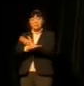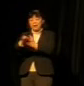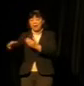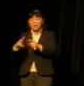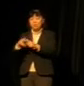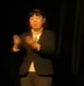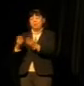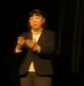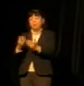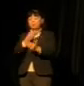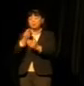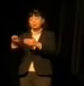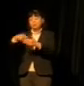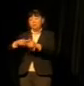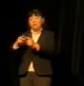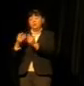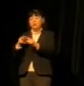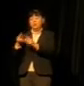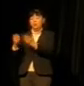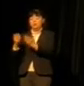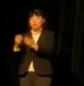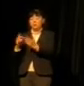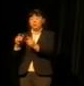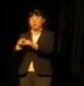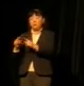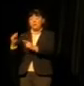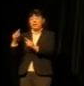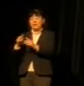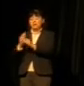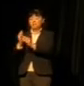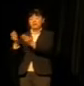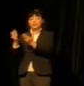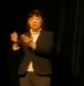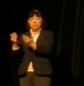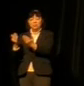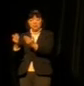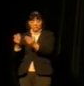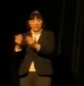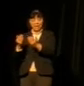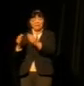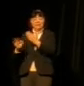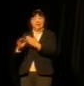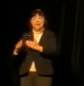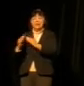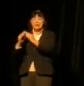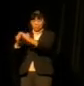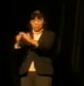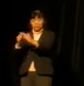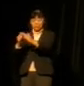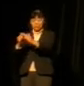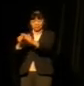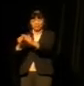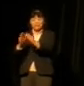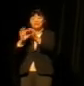校は、小高中学校は鹿島の仮設あるアパートですから、保護者の葬